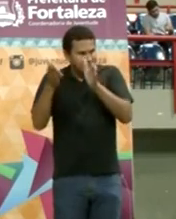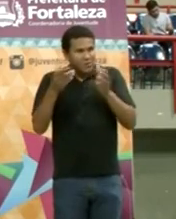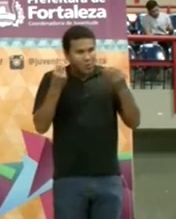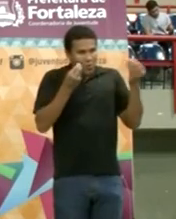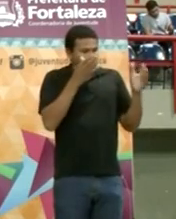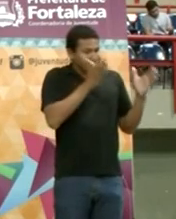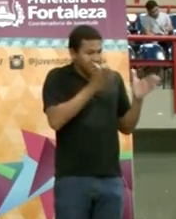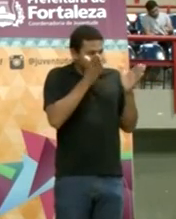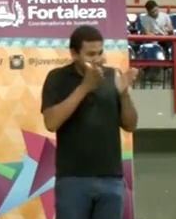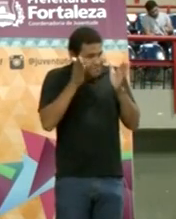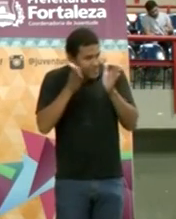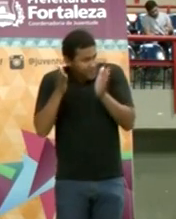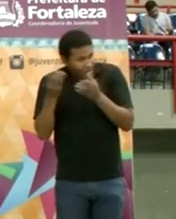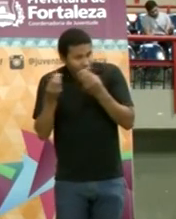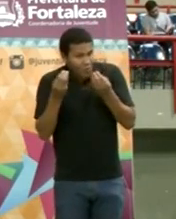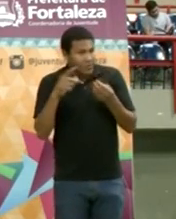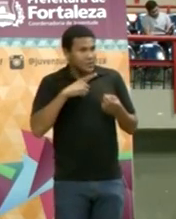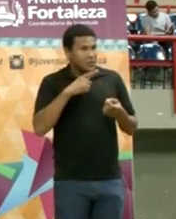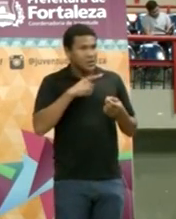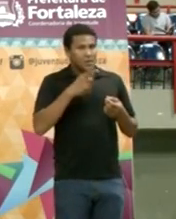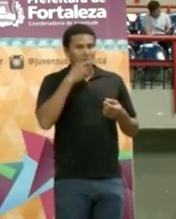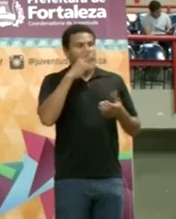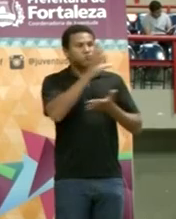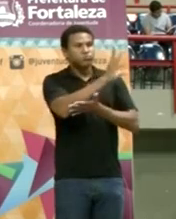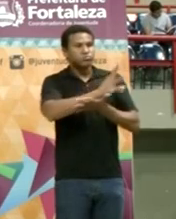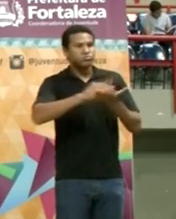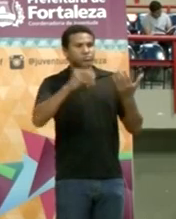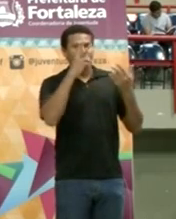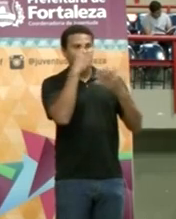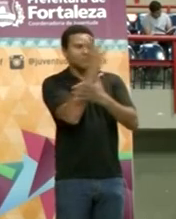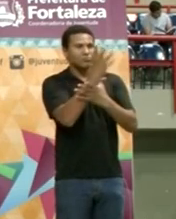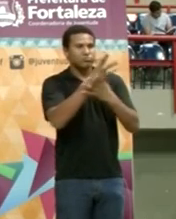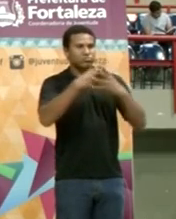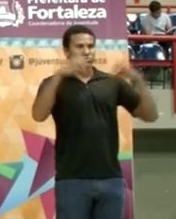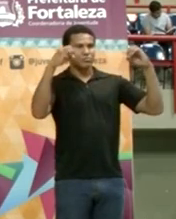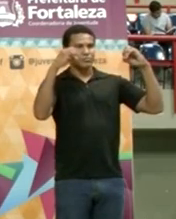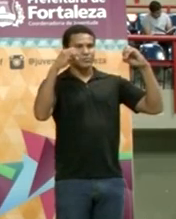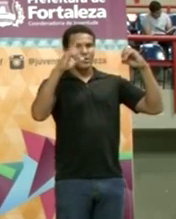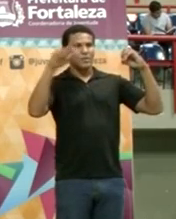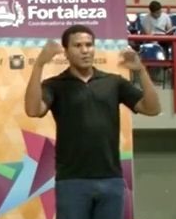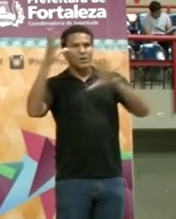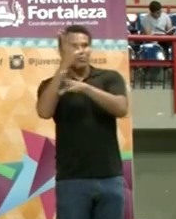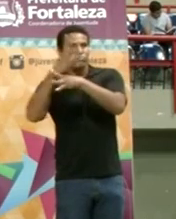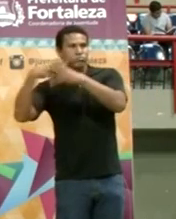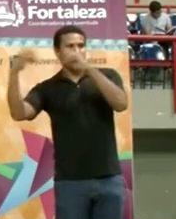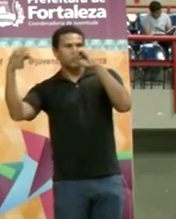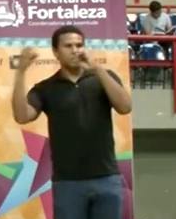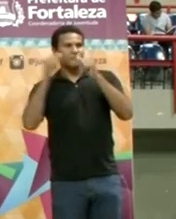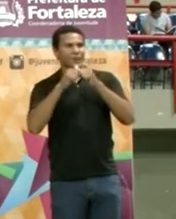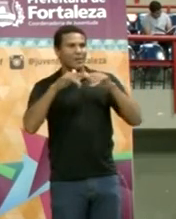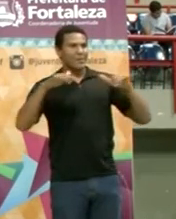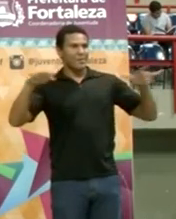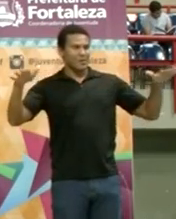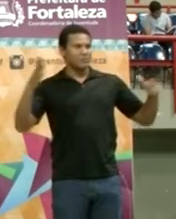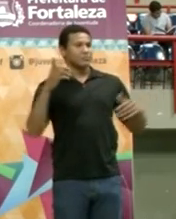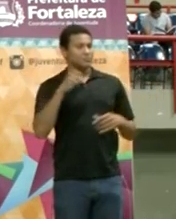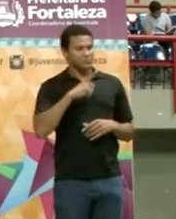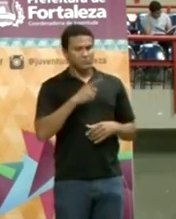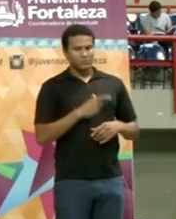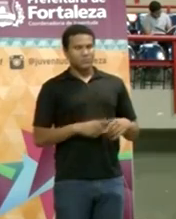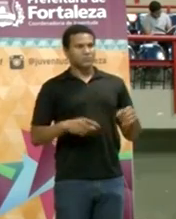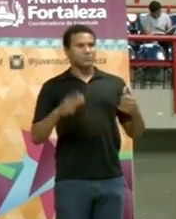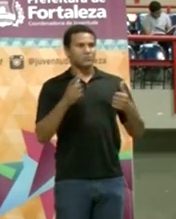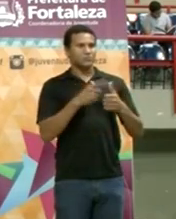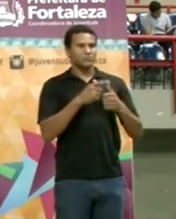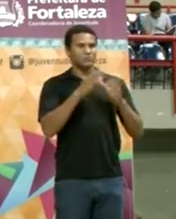seja, ele produz uma cópia de si. Aí ele colocou aí síntese das proteínas do vírus. 2, adesão da